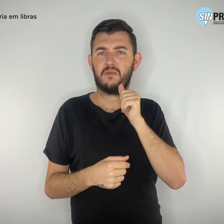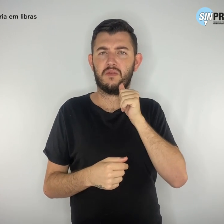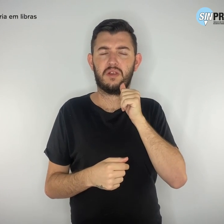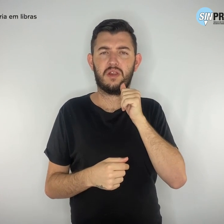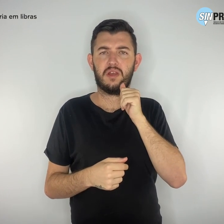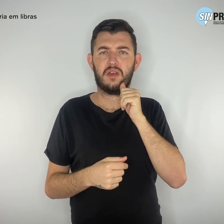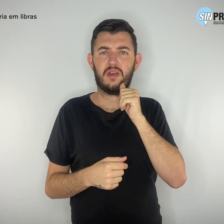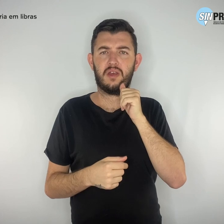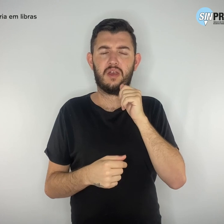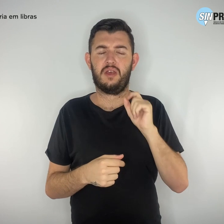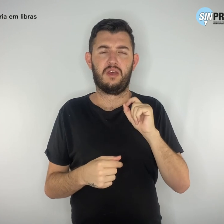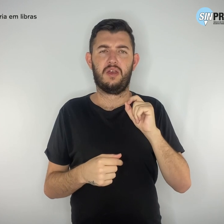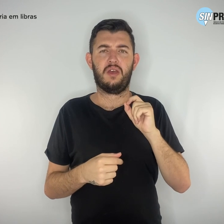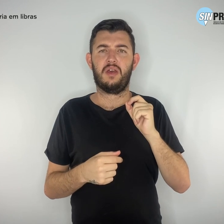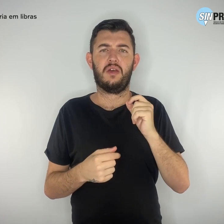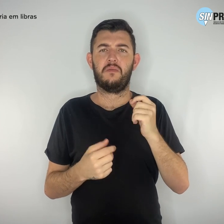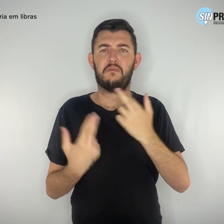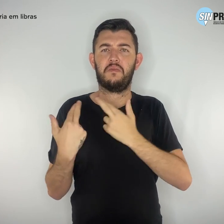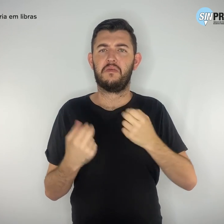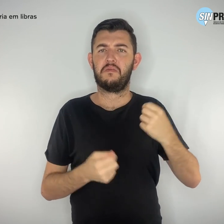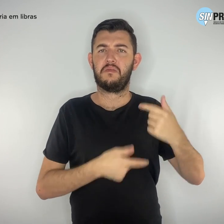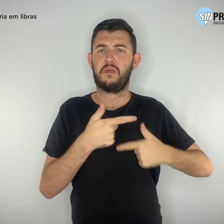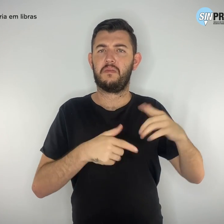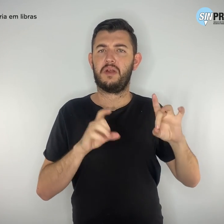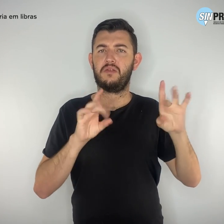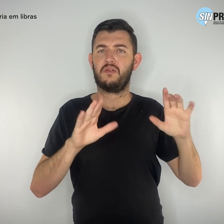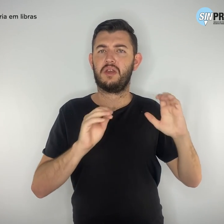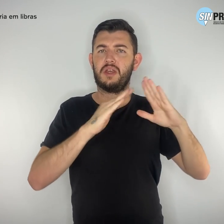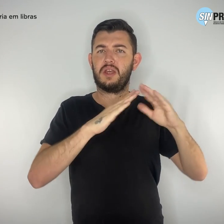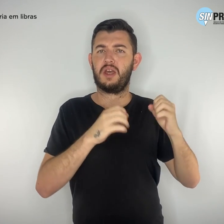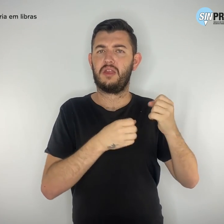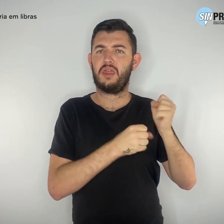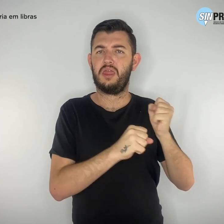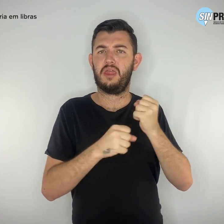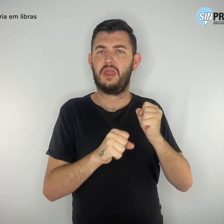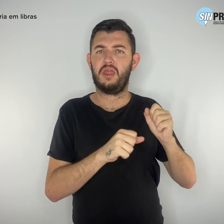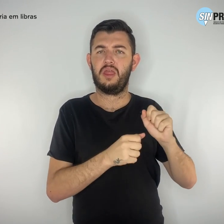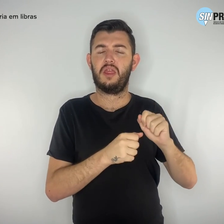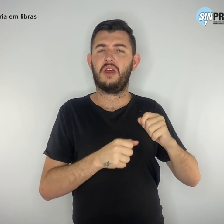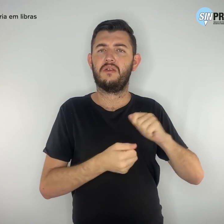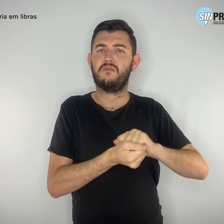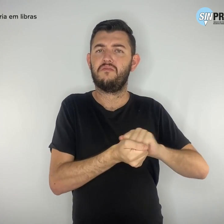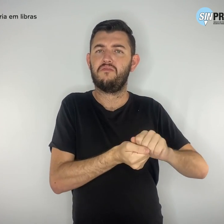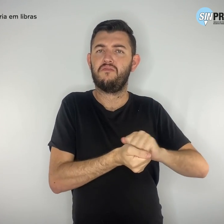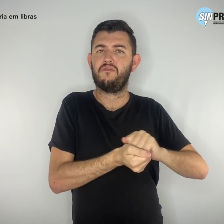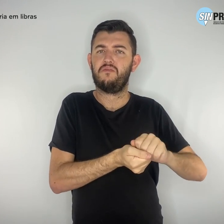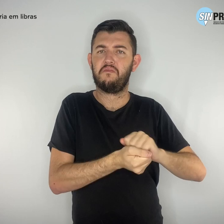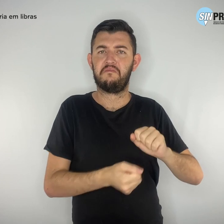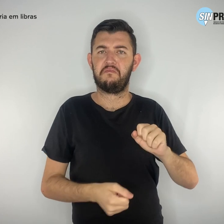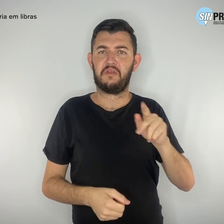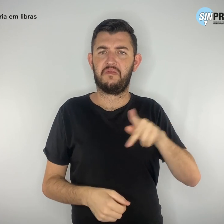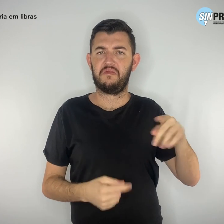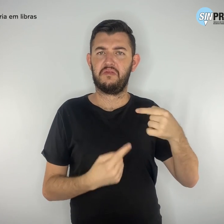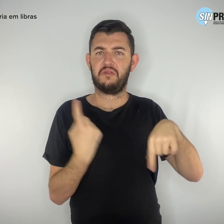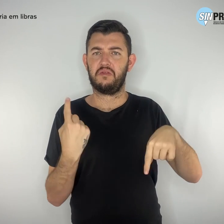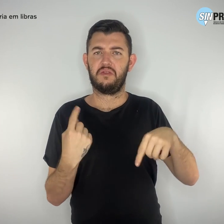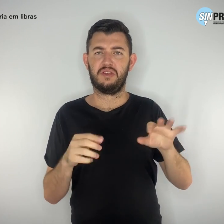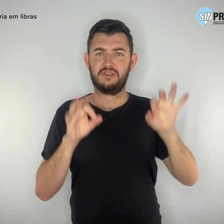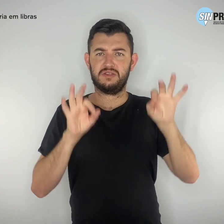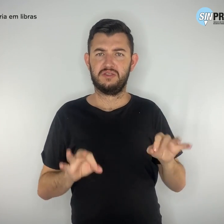frente de um fogão e que não serve para ser professora e nem é digna de estar ali, exercendo sua